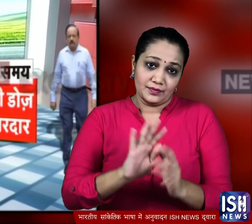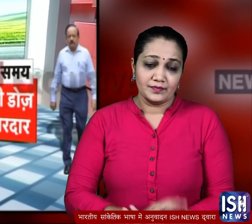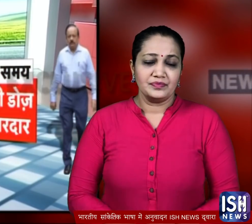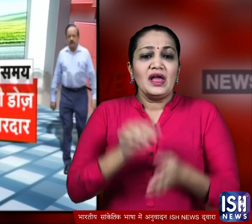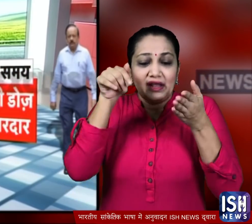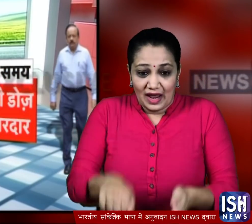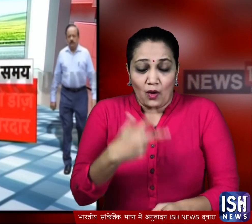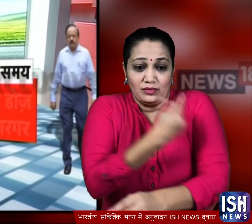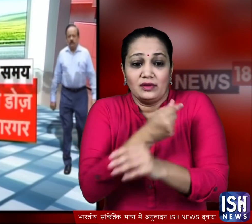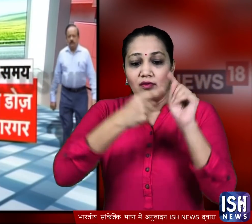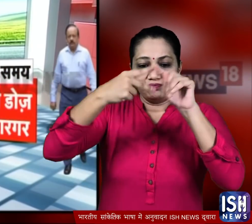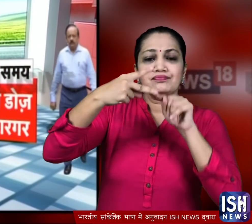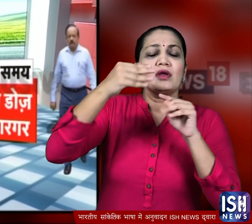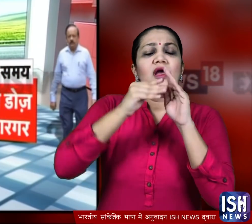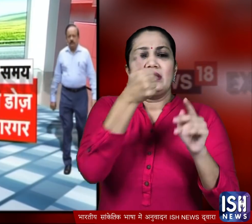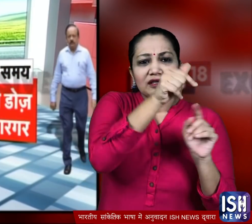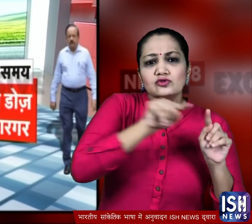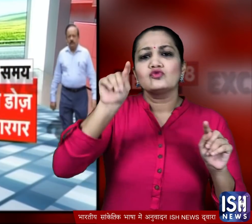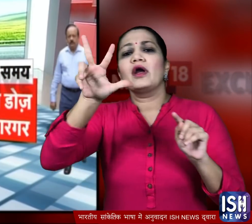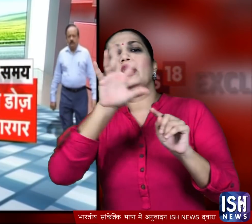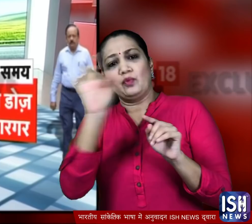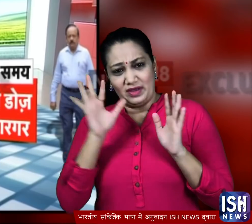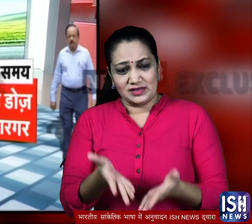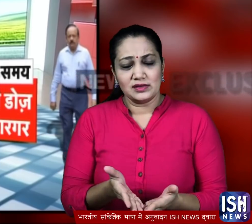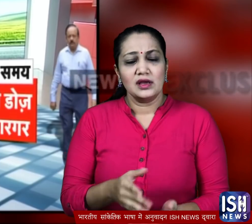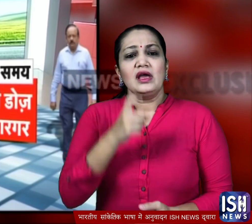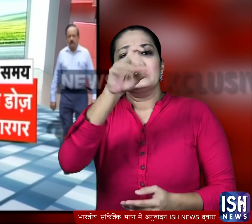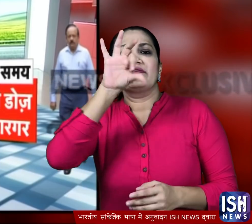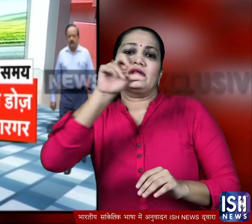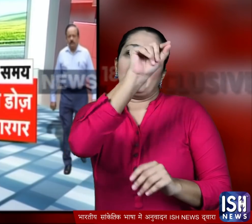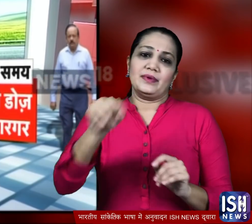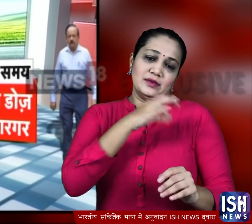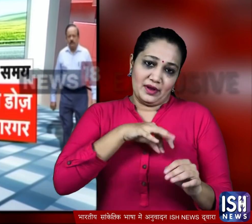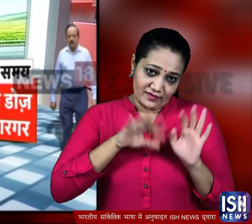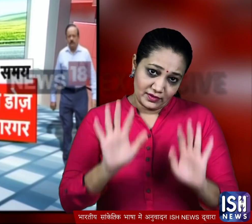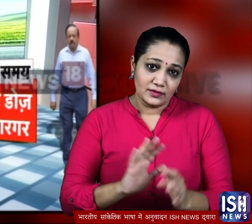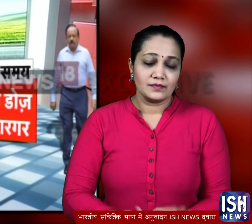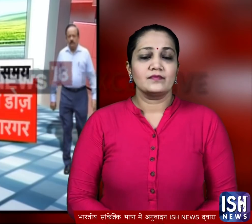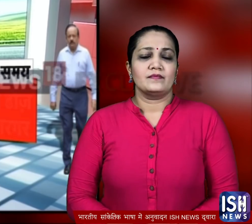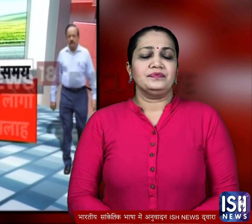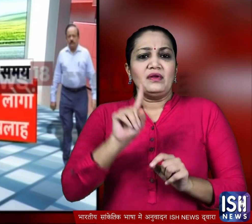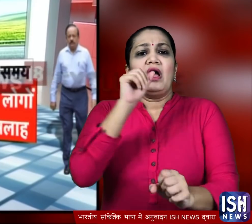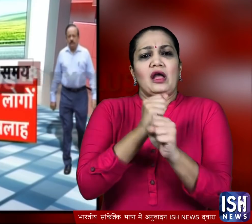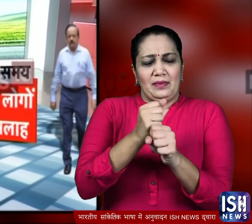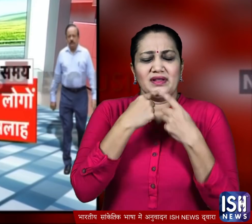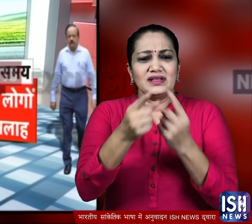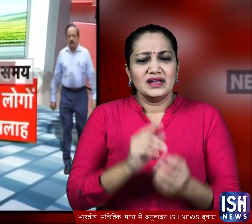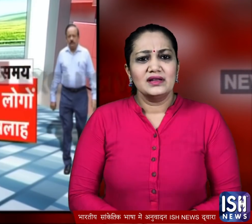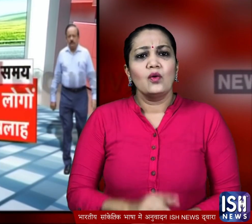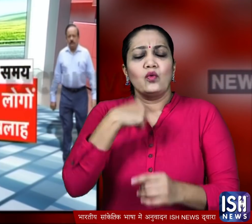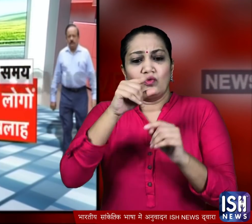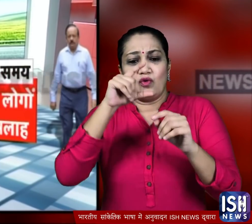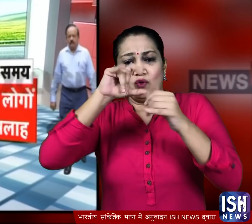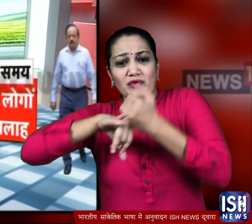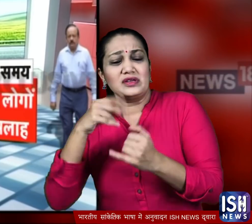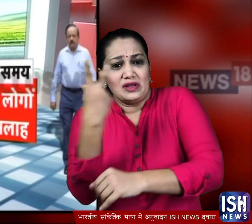जाएगी, जबकि अभी दोनों डोज लगाने का अंतर 6 से 8 हफ्ते का है, जिसमें ये 79% कारगर है। लेकिन सरकार ने यह भी साफ किया